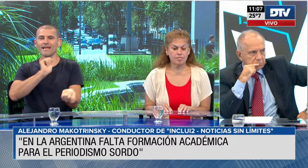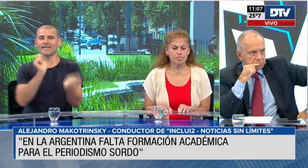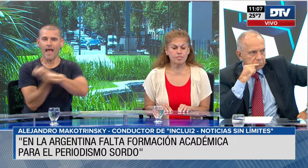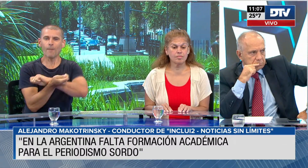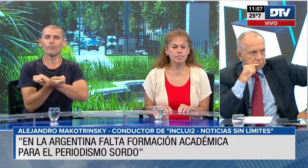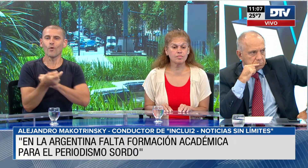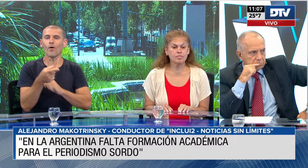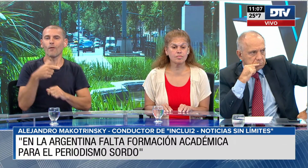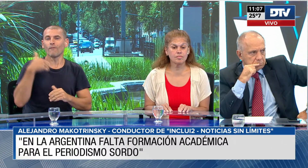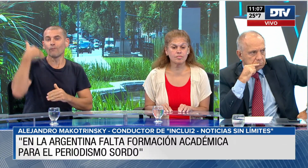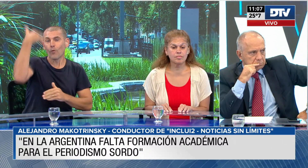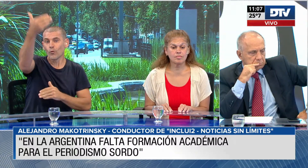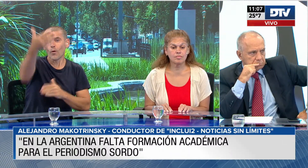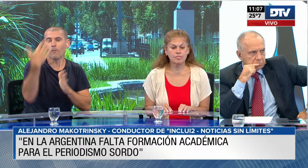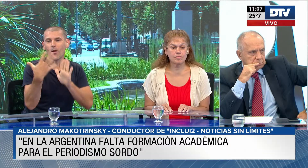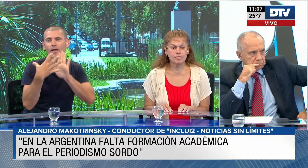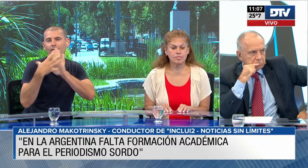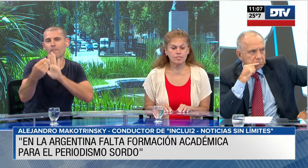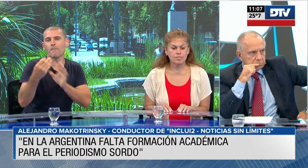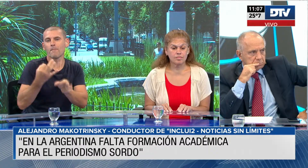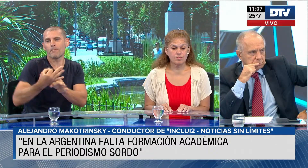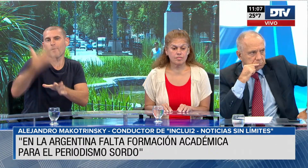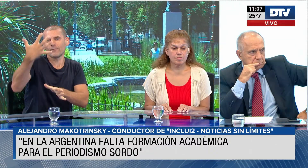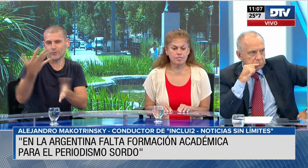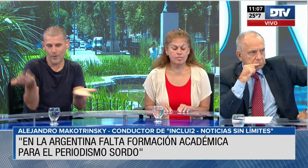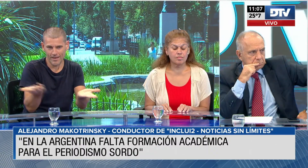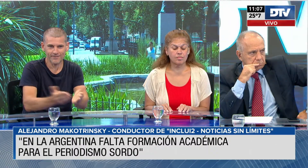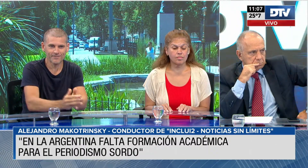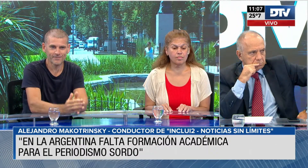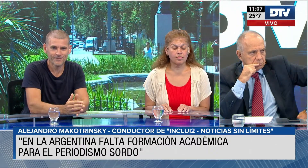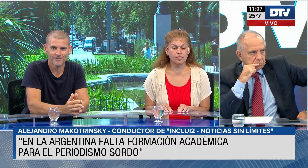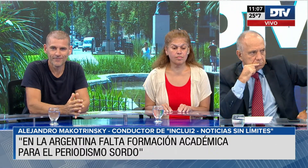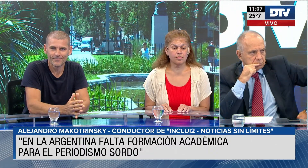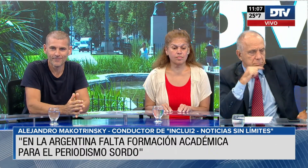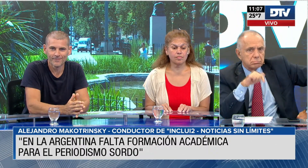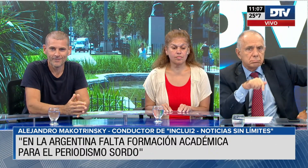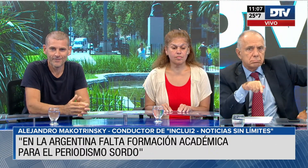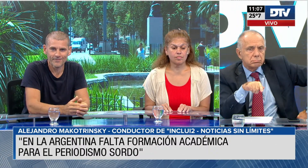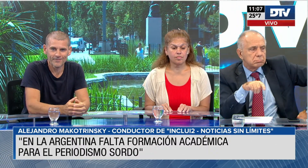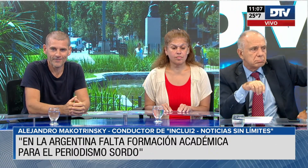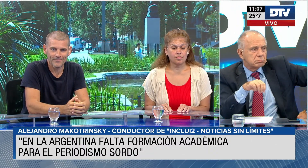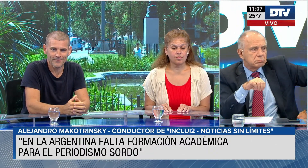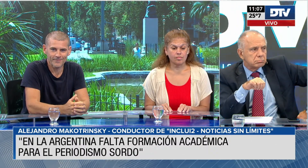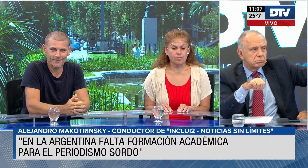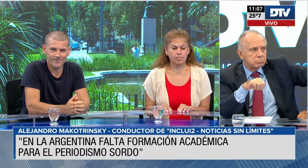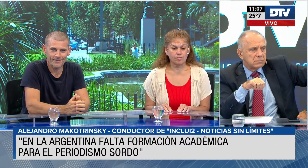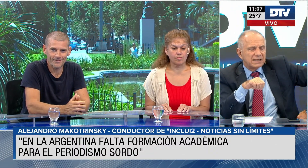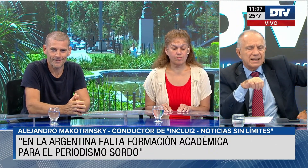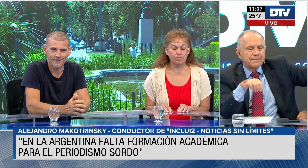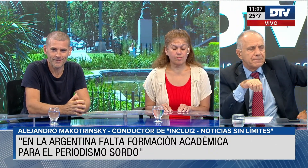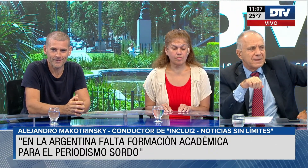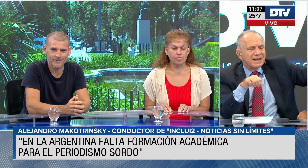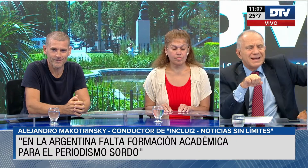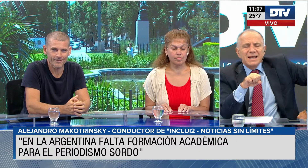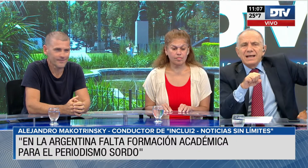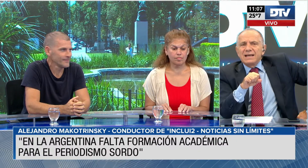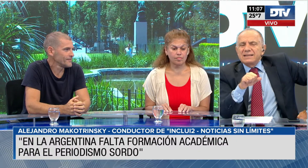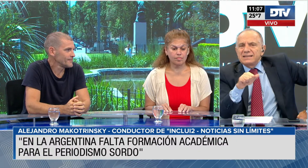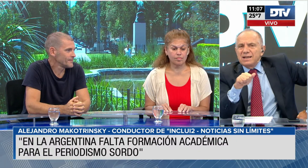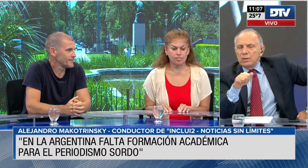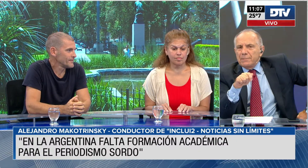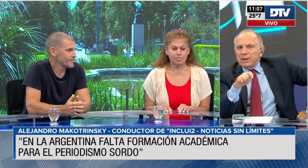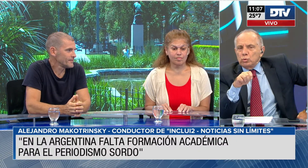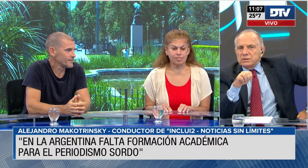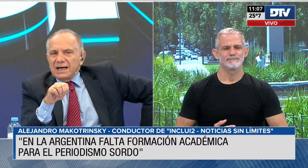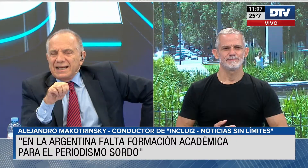de qué vamos a hablar, ¿no? Y poder ser referentes también para las futuras personas sordas y personas ciegas.